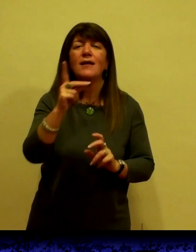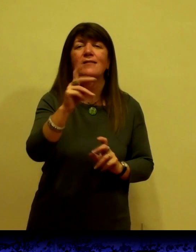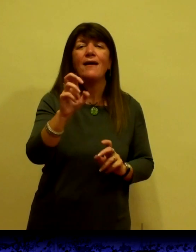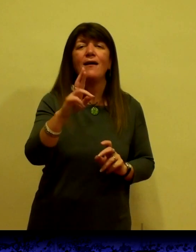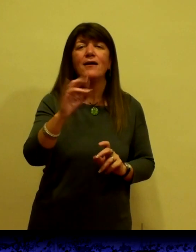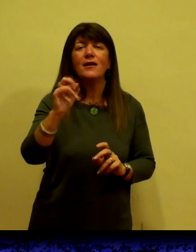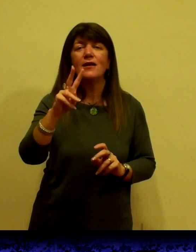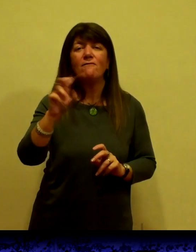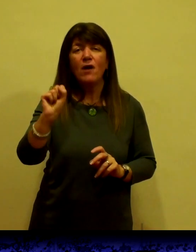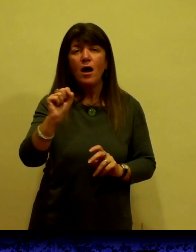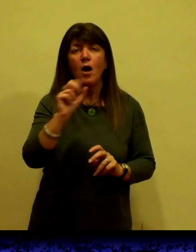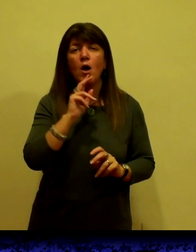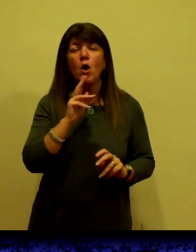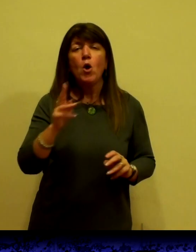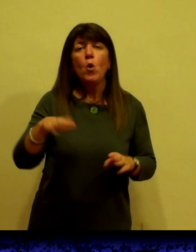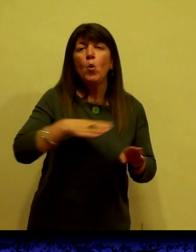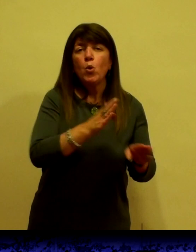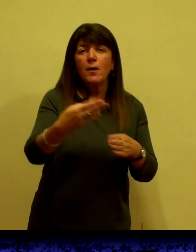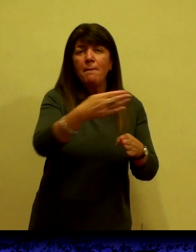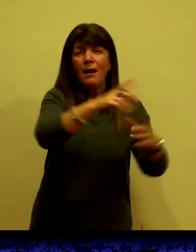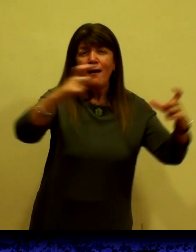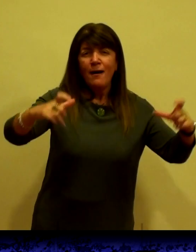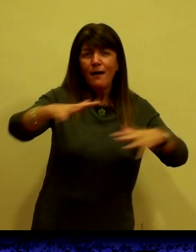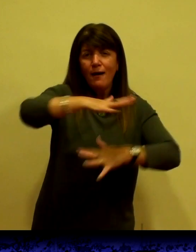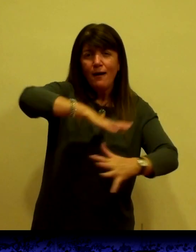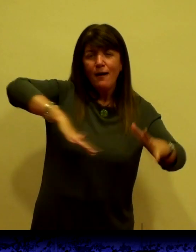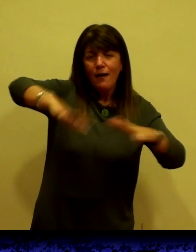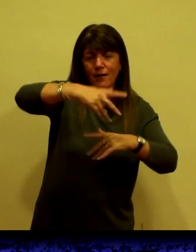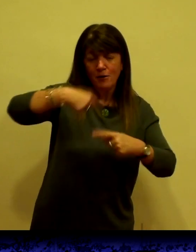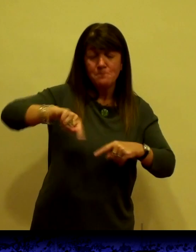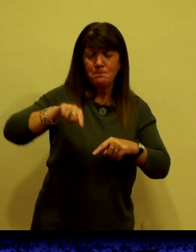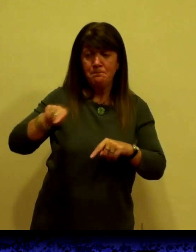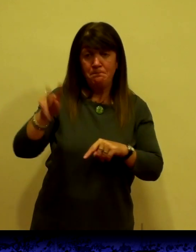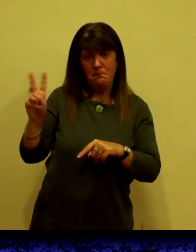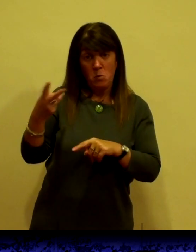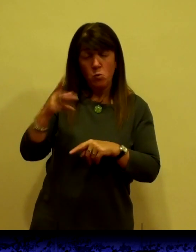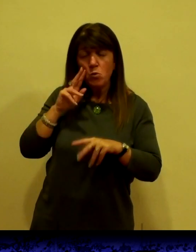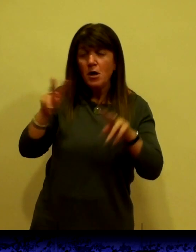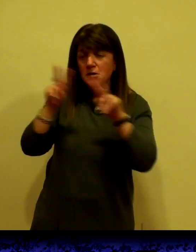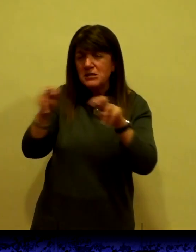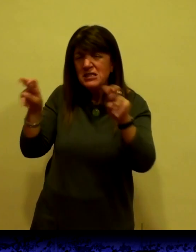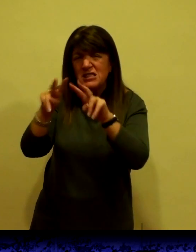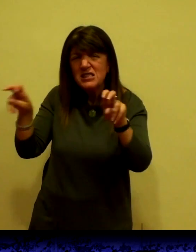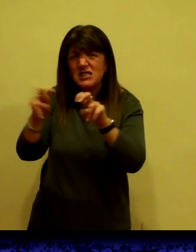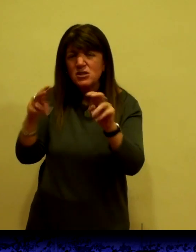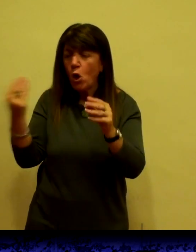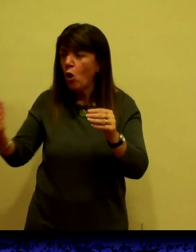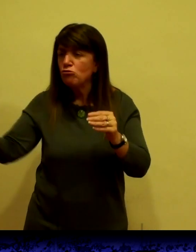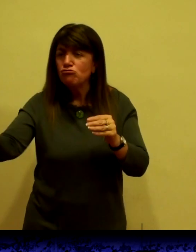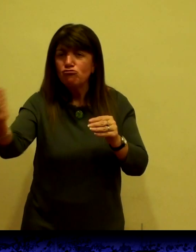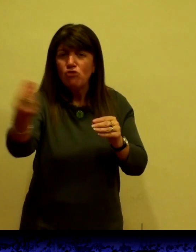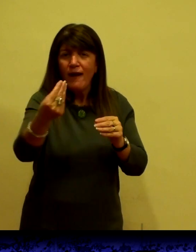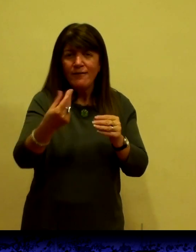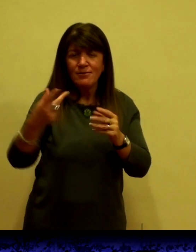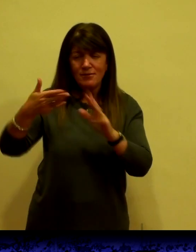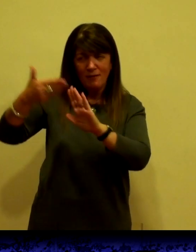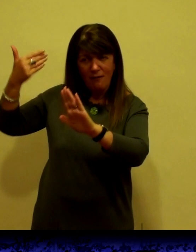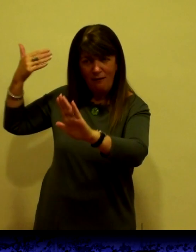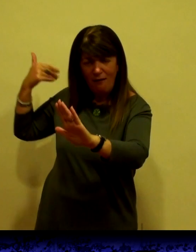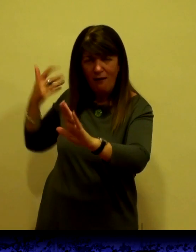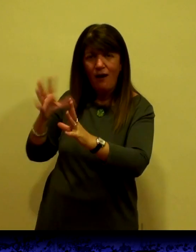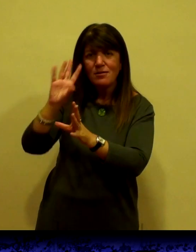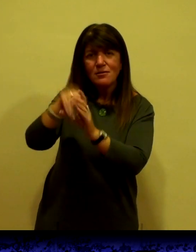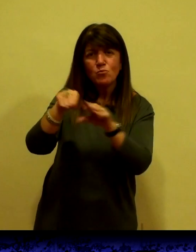della deriva urbana, e sono andati a ricercare oggetti che in qualche modo rappresentino la contemporaneità di oggetti presenti